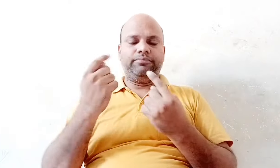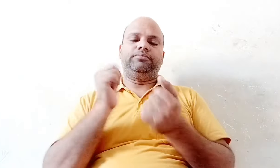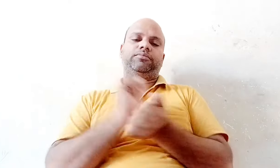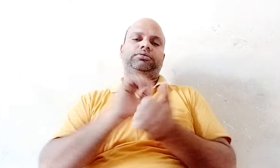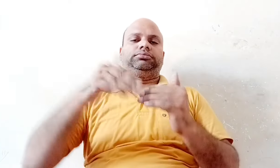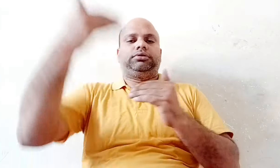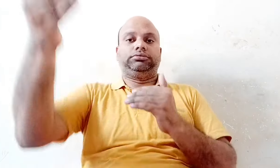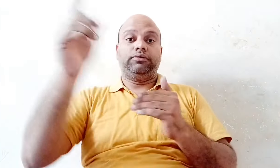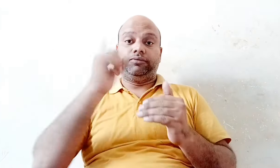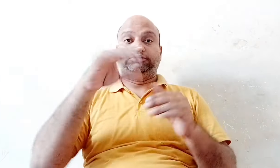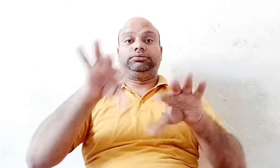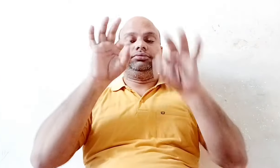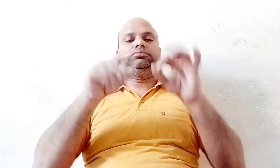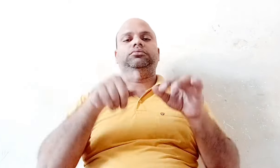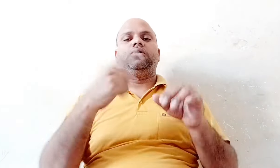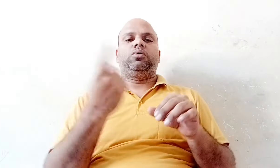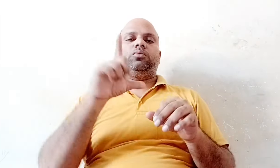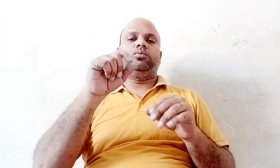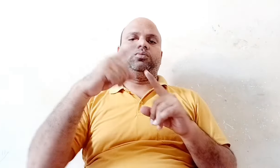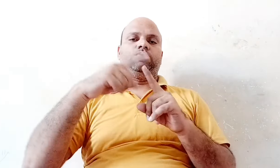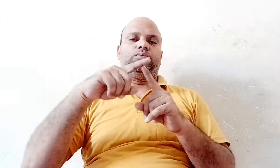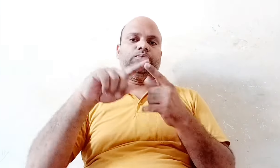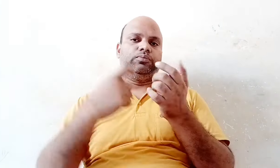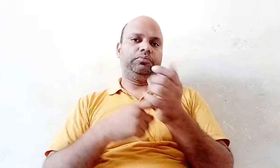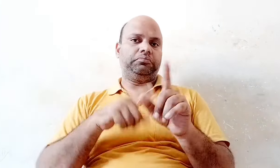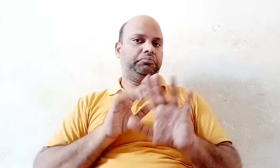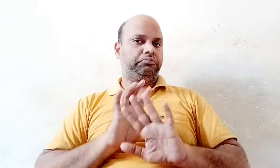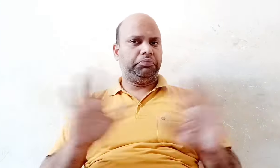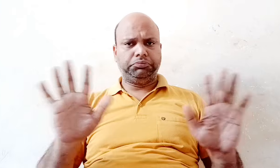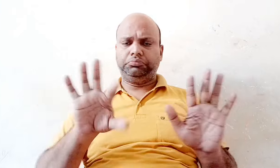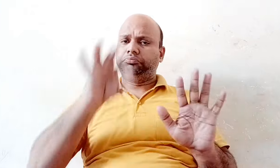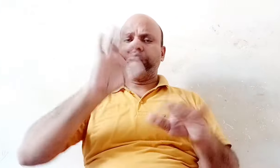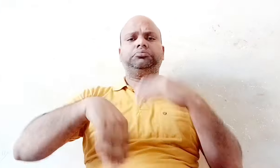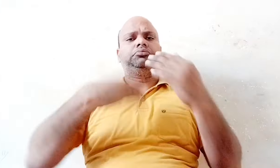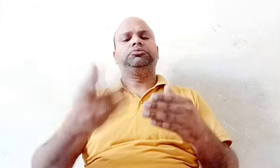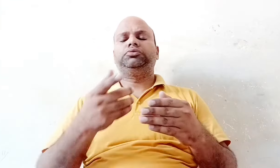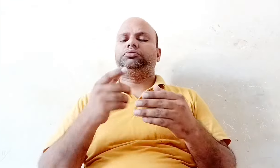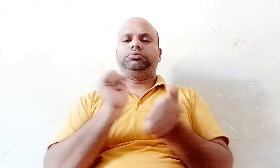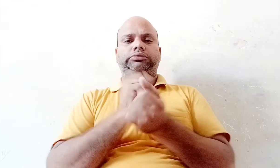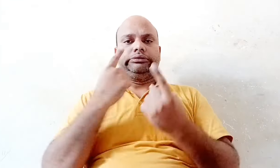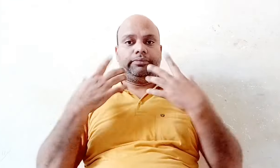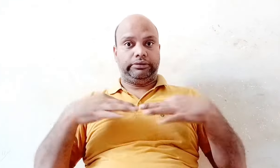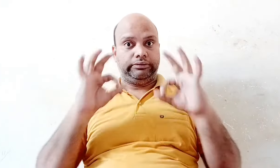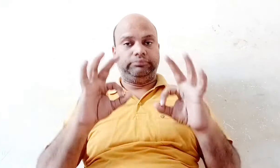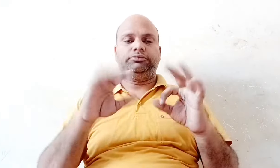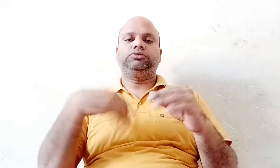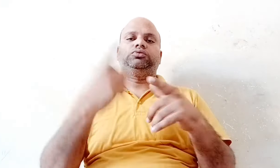onalena avedana karan ki paskat avedana patrakramanka, application of asyaka rupa she prapta hoga aura yadi